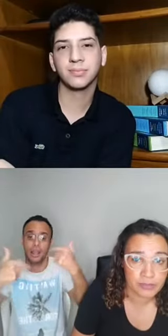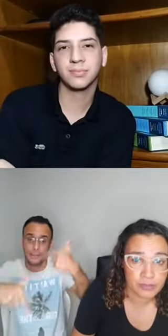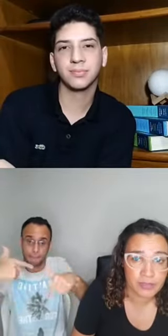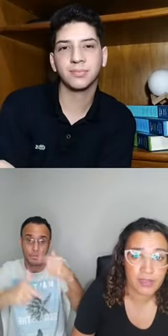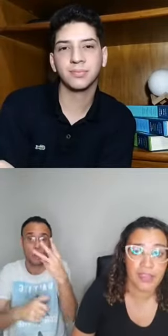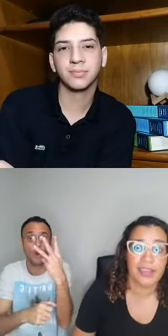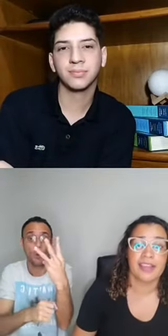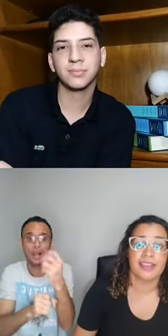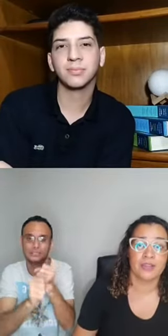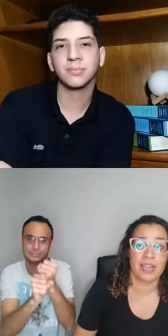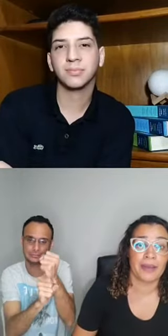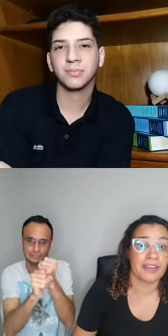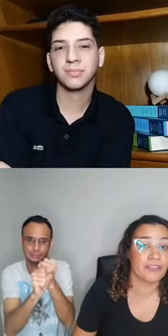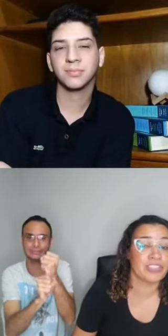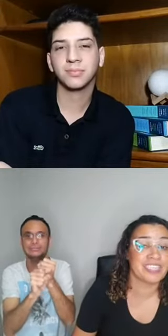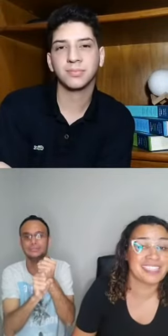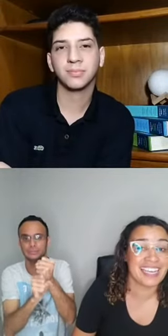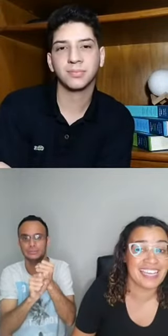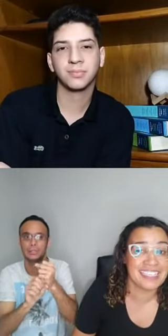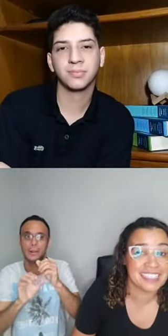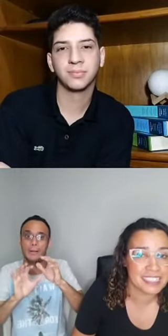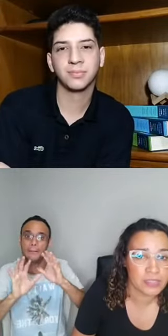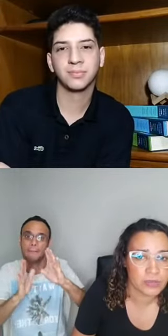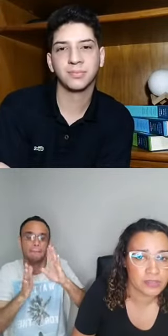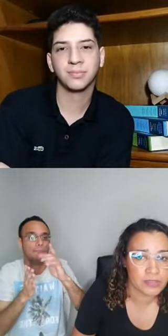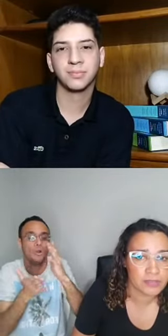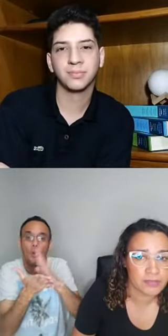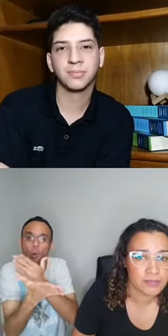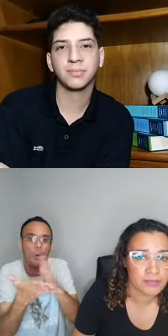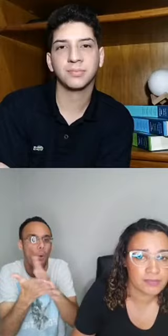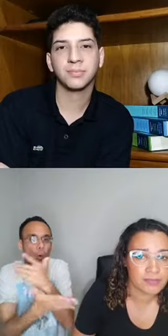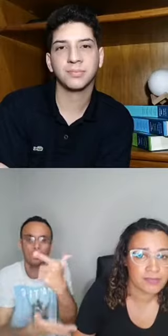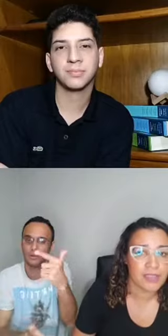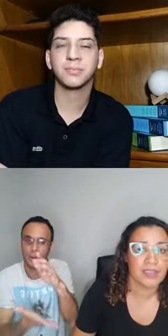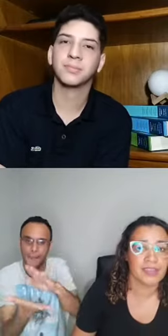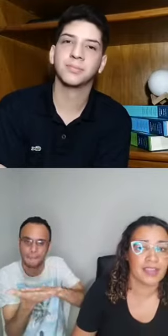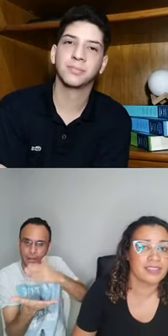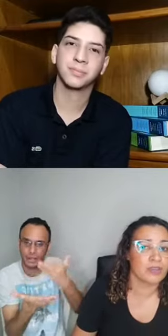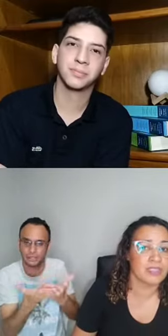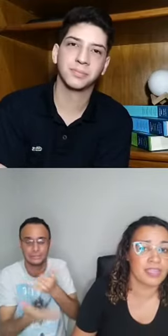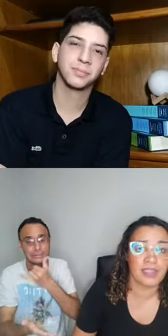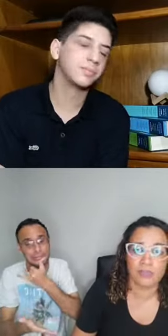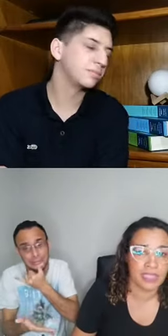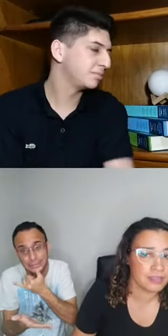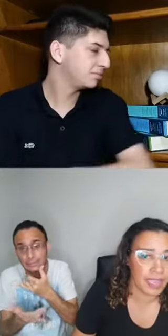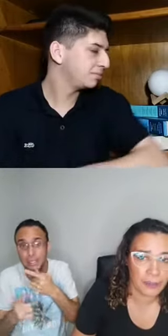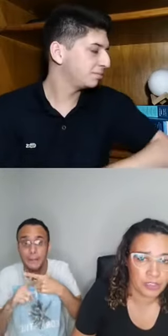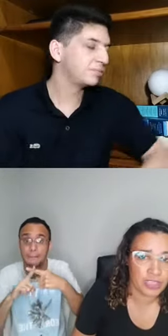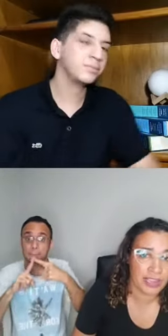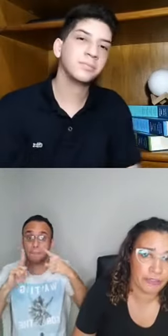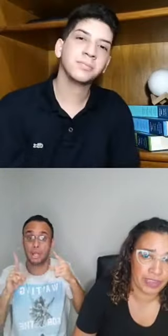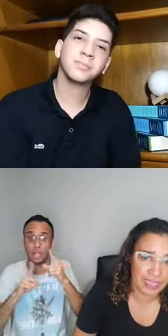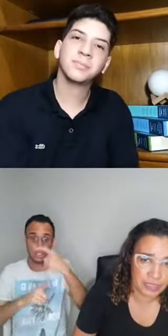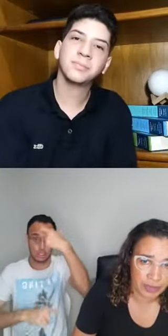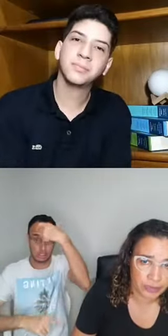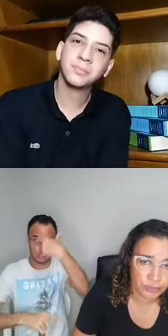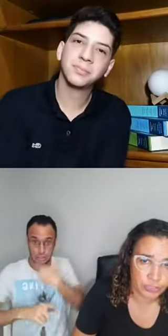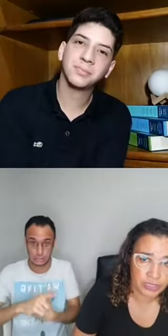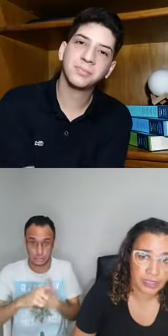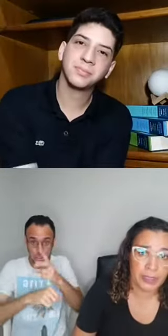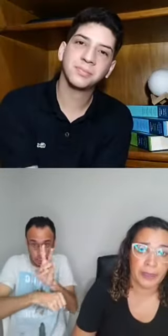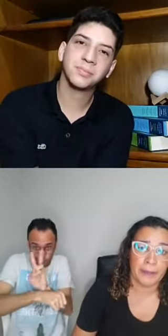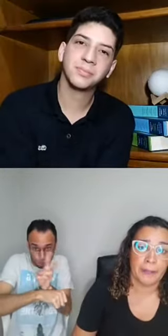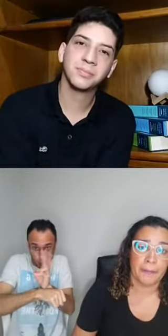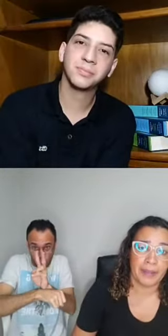hoje, né? Eu trabalho na frente tem 3 anos, né? Então não tem intérprete lá,